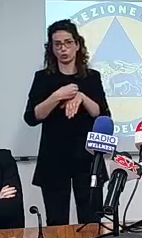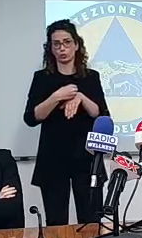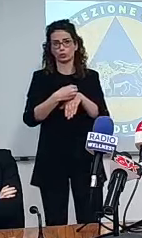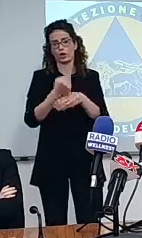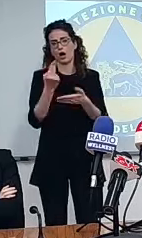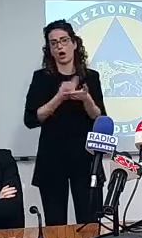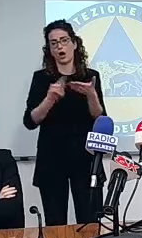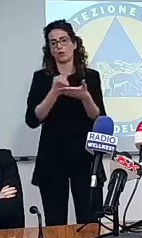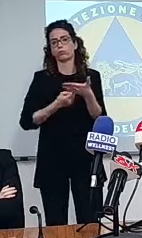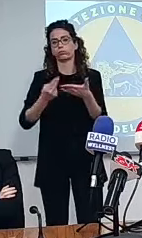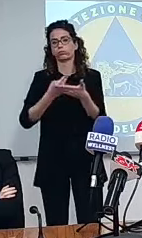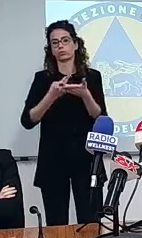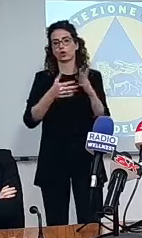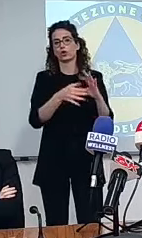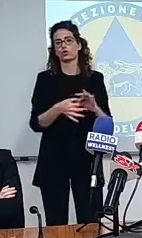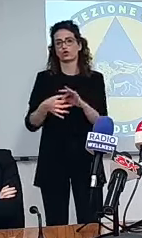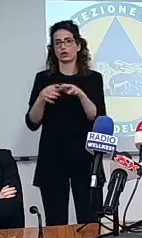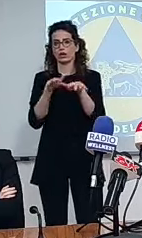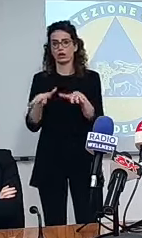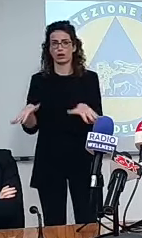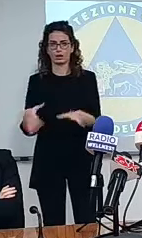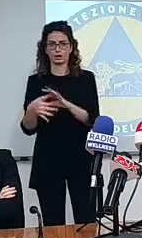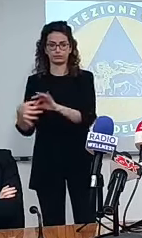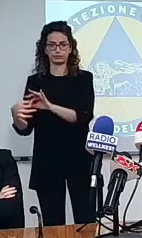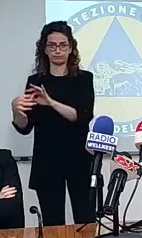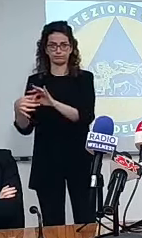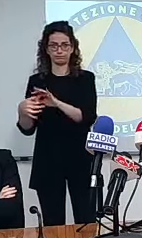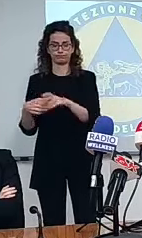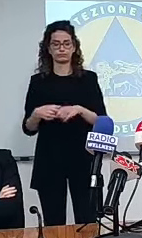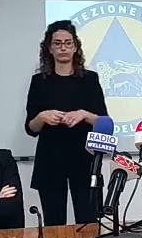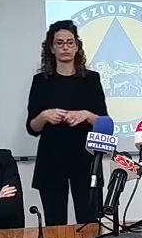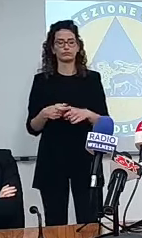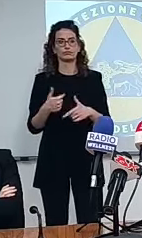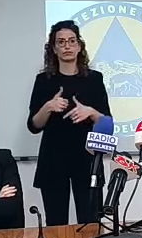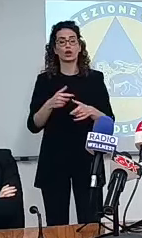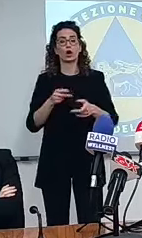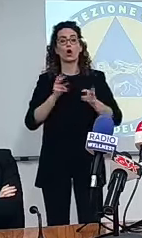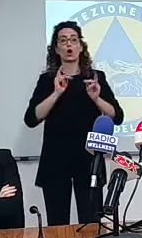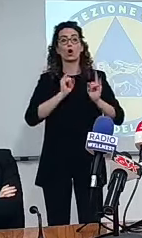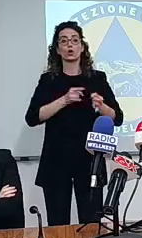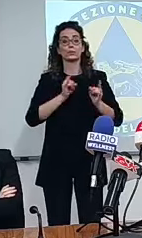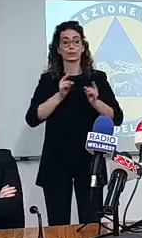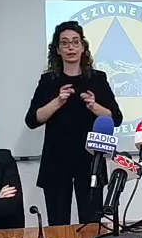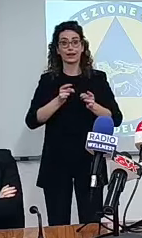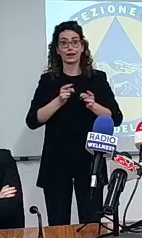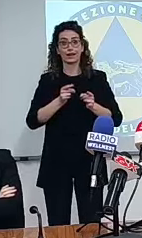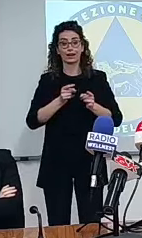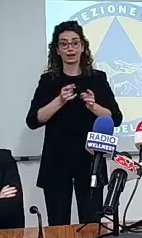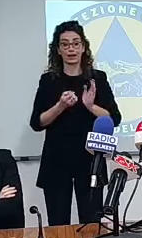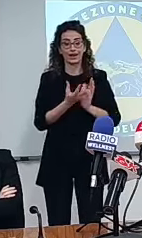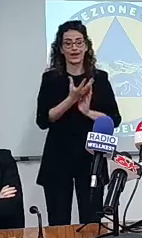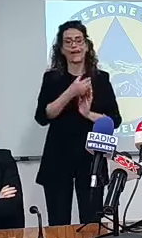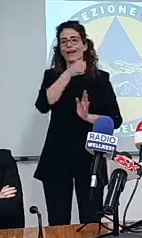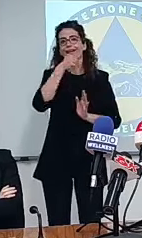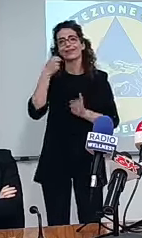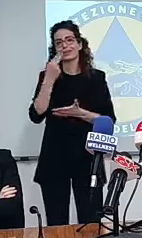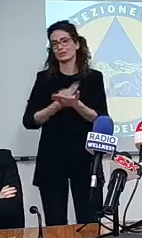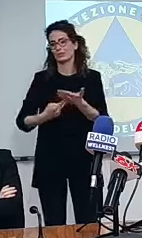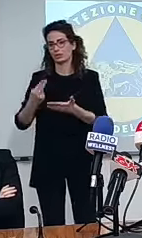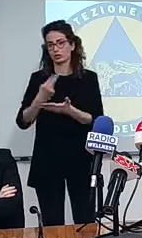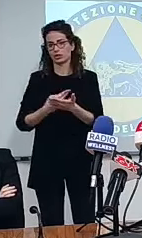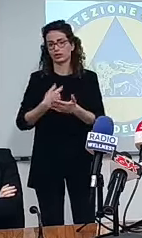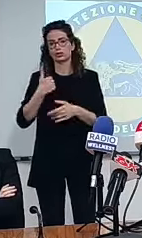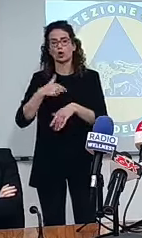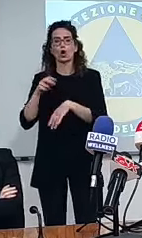di progetti che a cascata si dovranno realizzare. Per fare l'ospedale ci vuole il progetto, So che il dottor Dalben farà